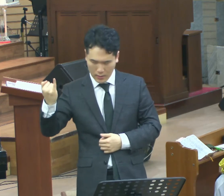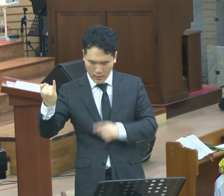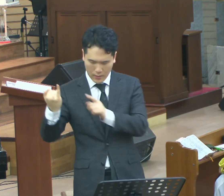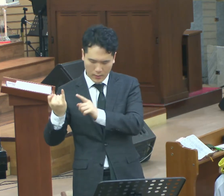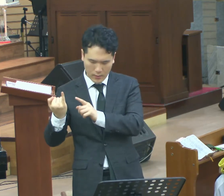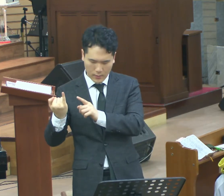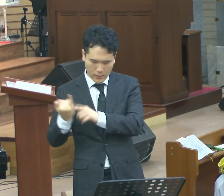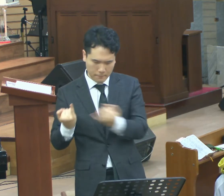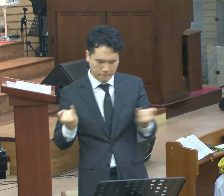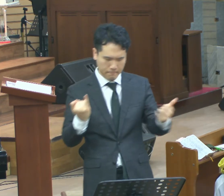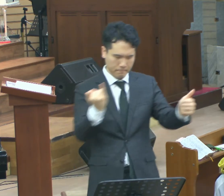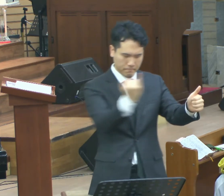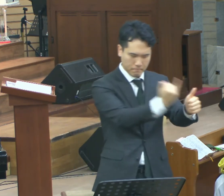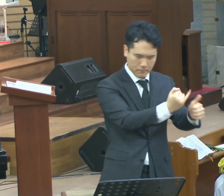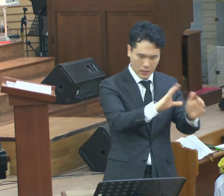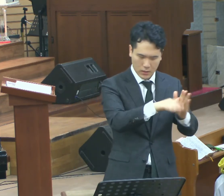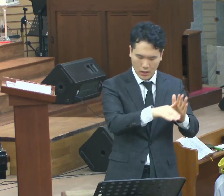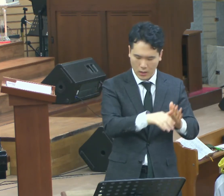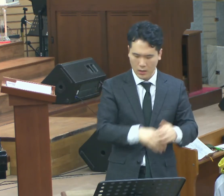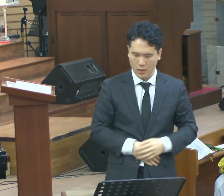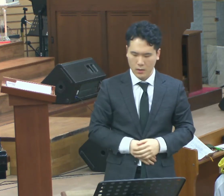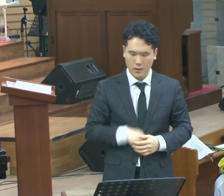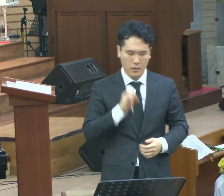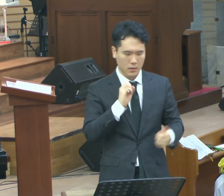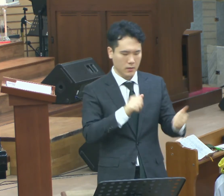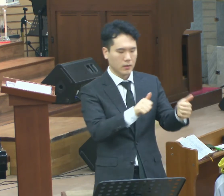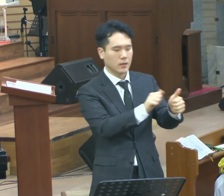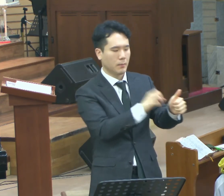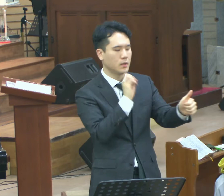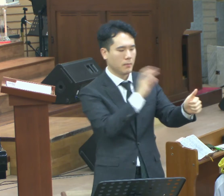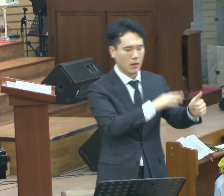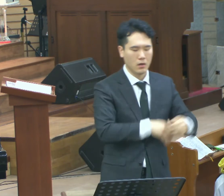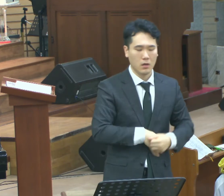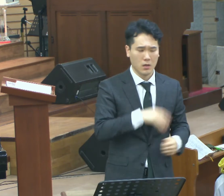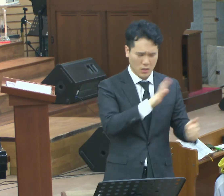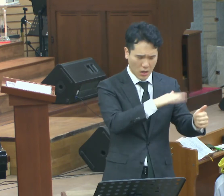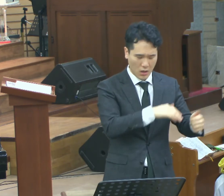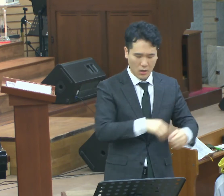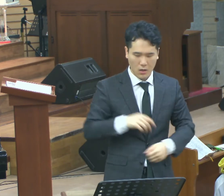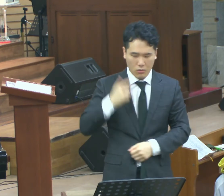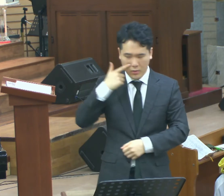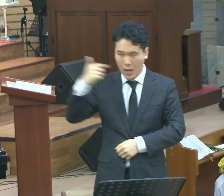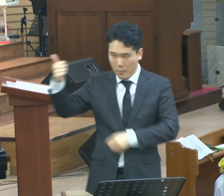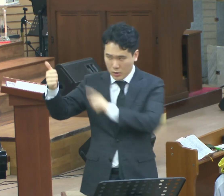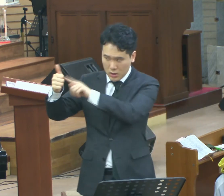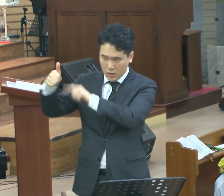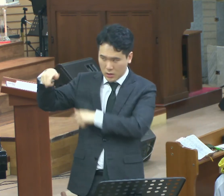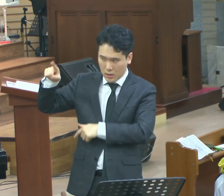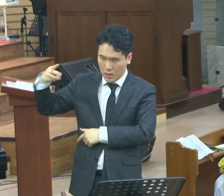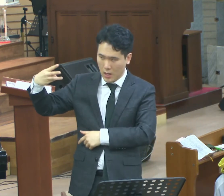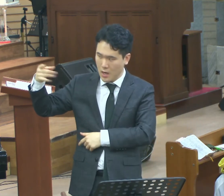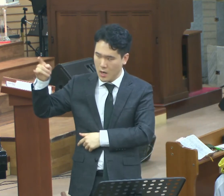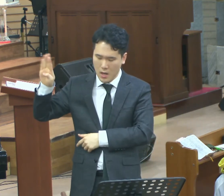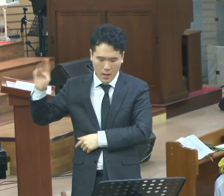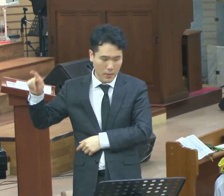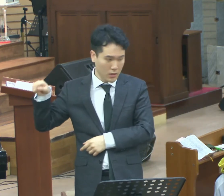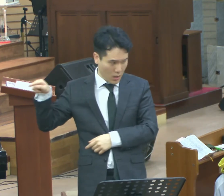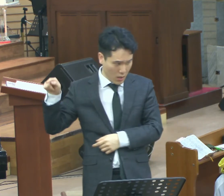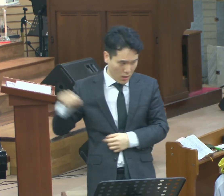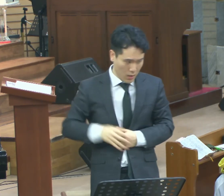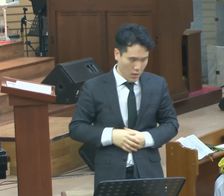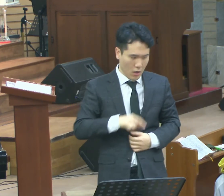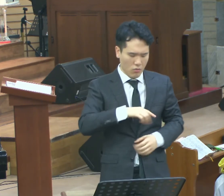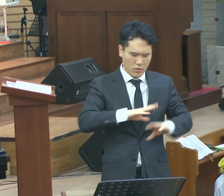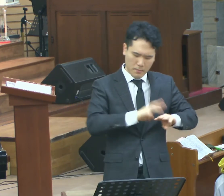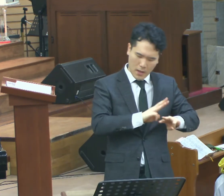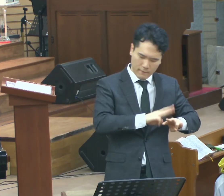우리 아버지한테 밭 좀 더 달라 그래. 아버지가 유다 지파의 대표니까 밭 좀 더 달라 그래. 그래 싸워서 또 가지면 되지 뭐. 우리가